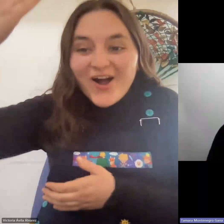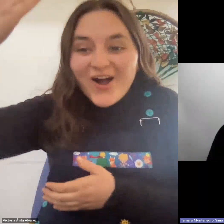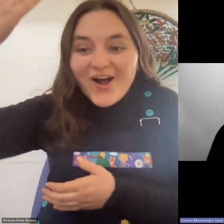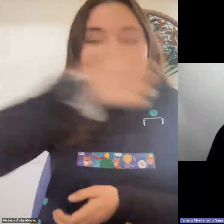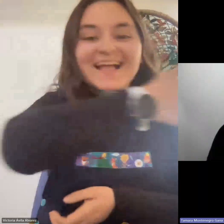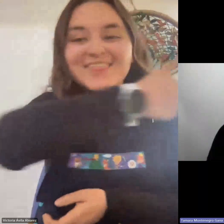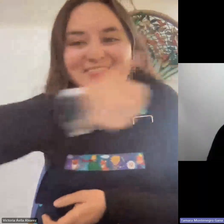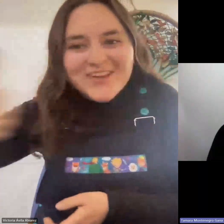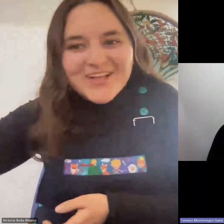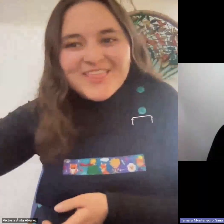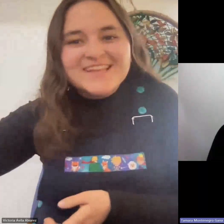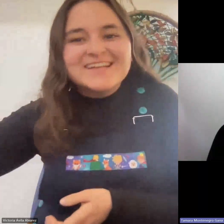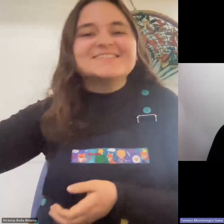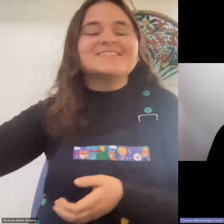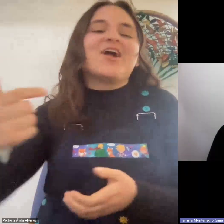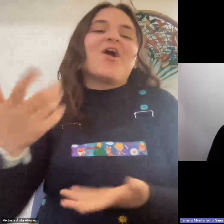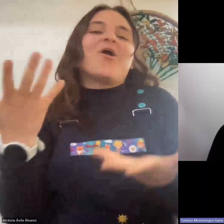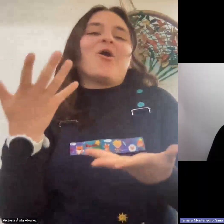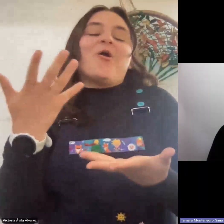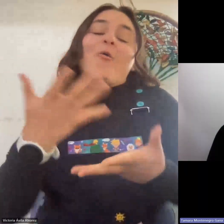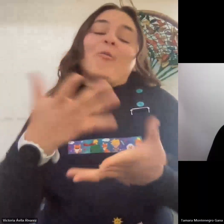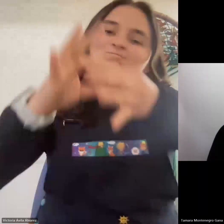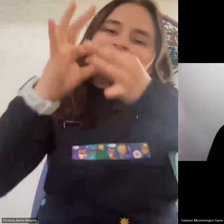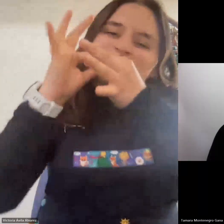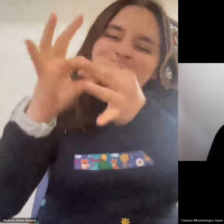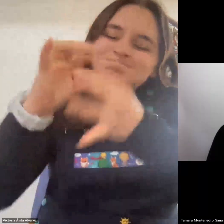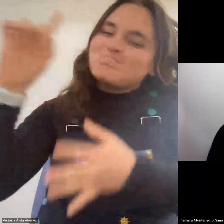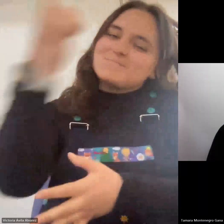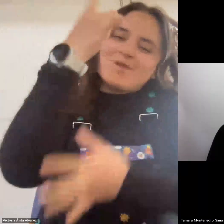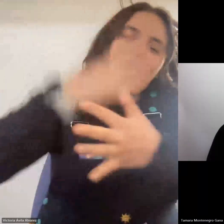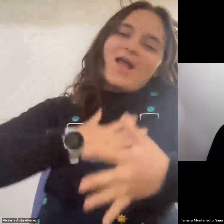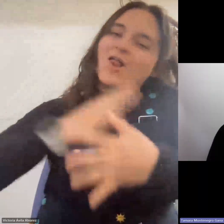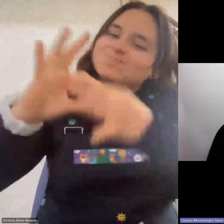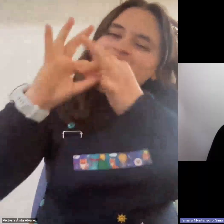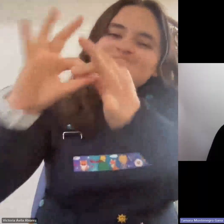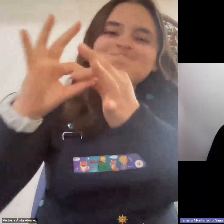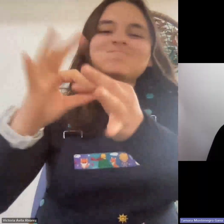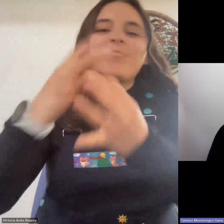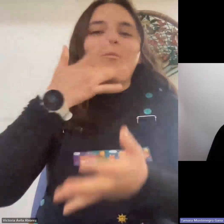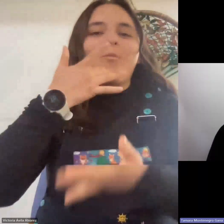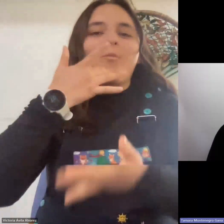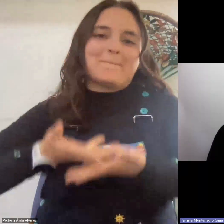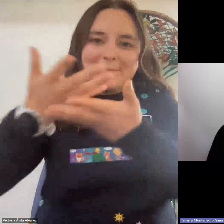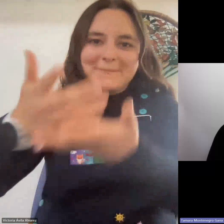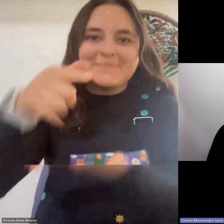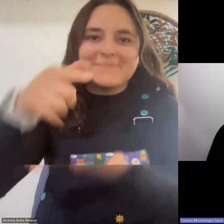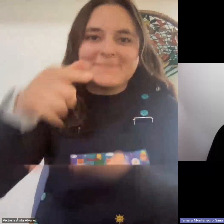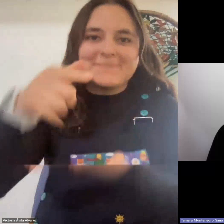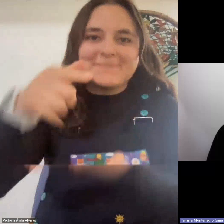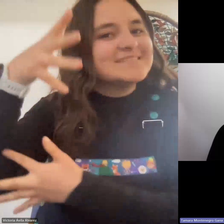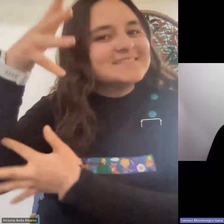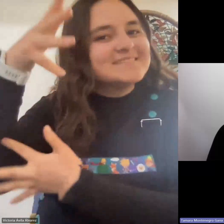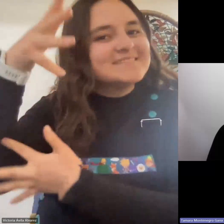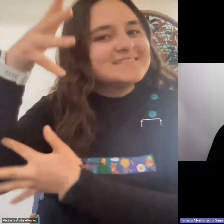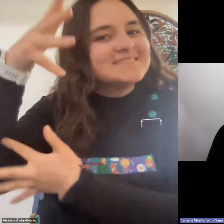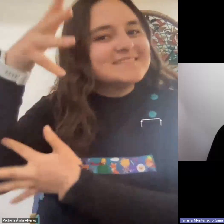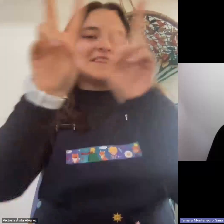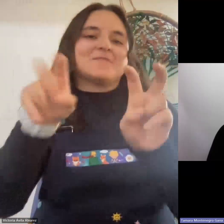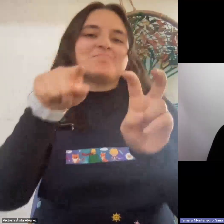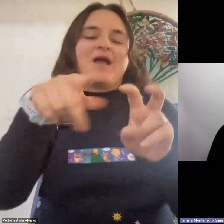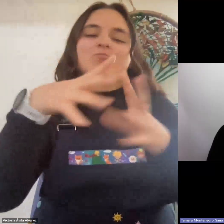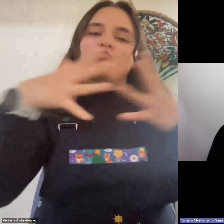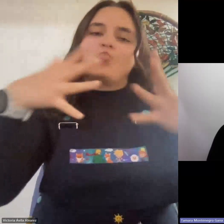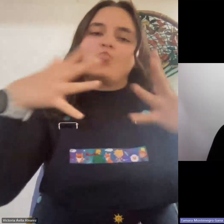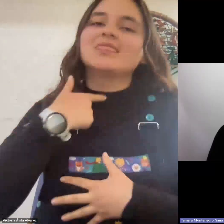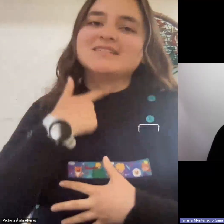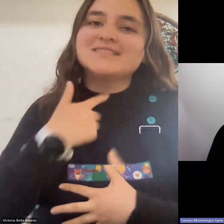Perfecto, vamos a empezar. Hola a todos. Muchas gracias. Primero quiero dar muchas gracias por haberme